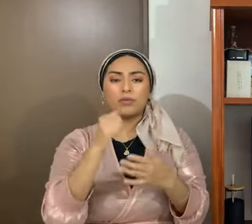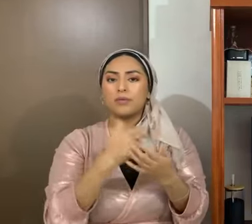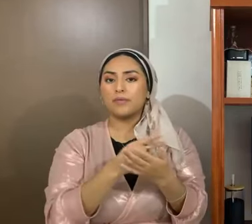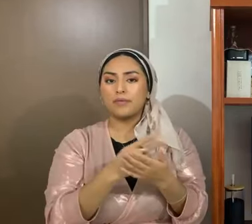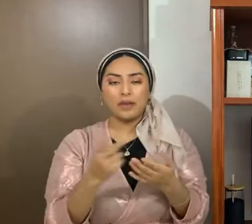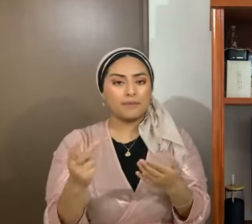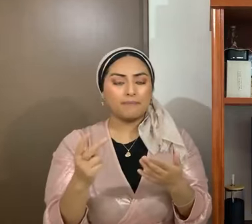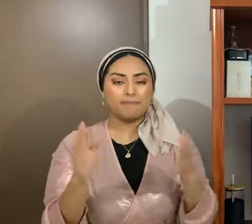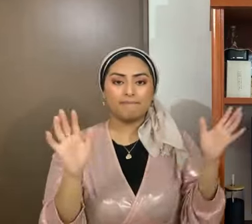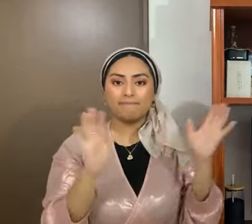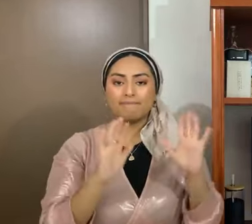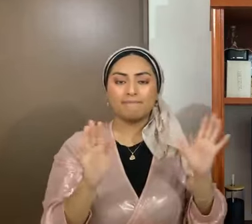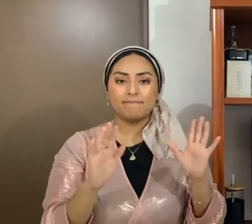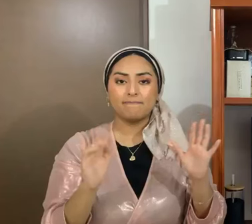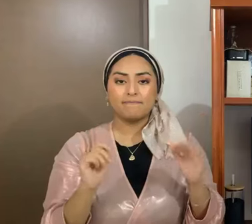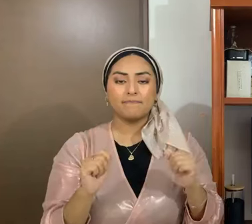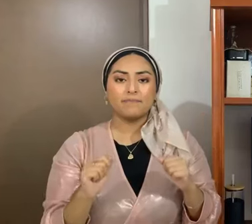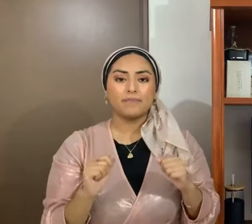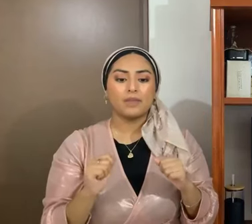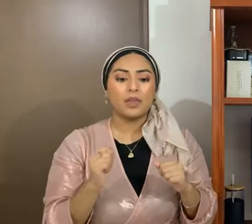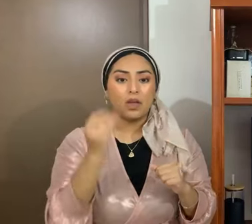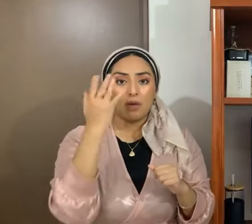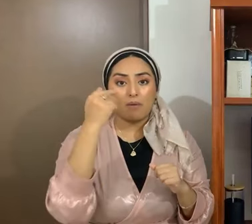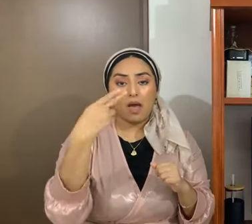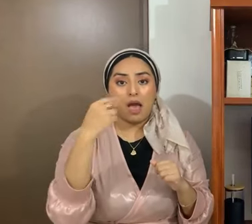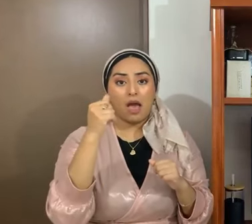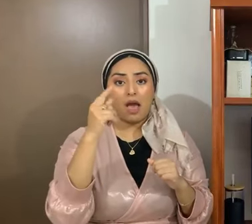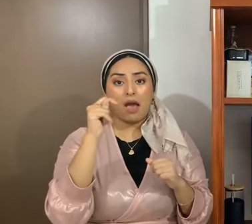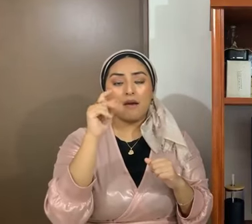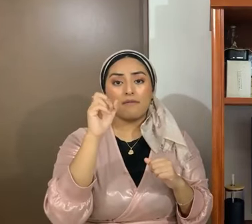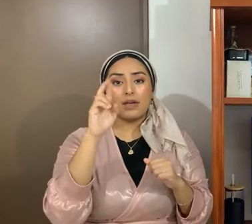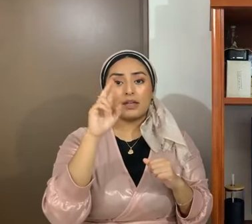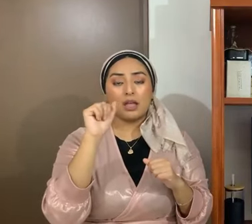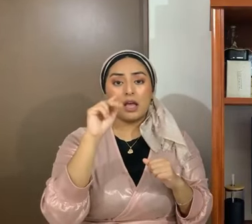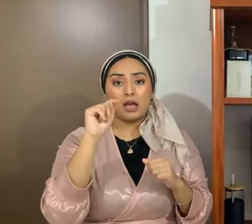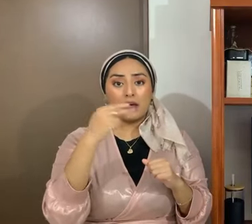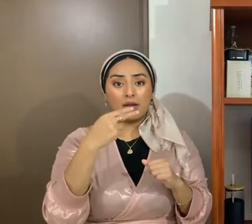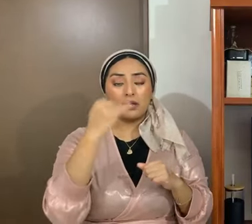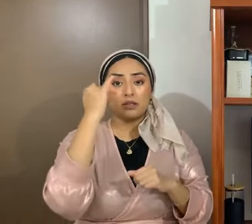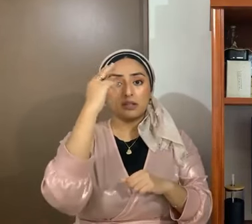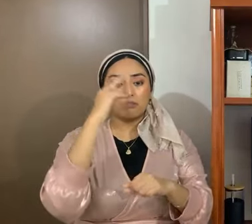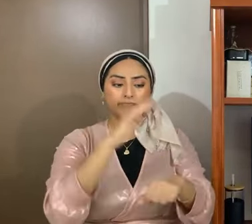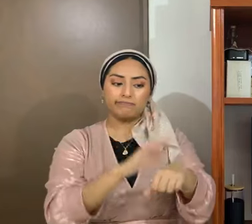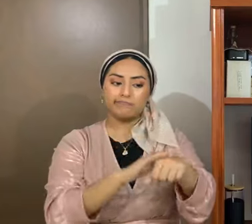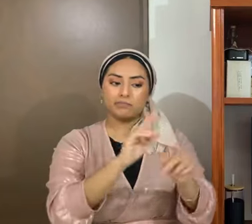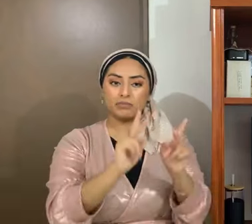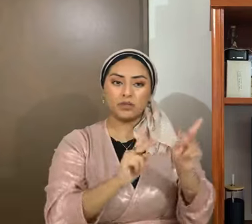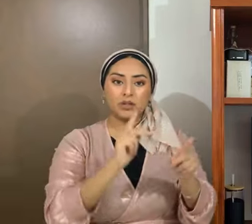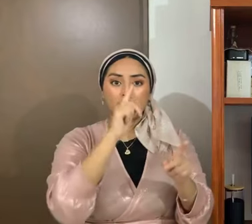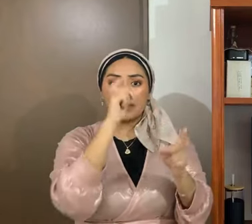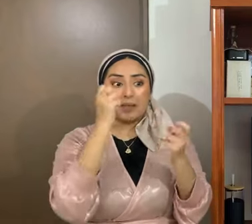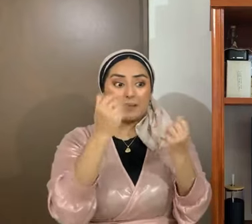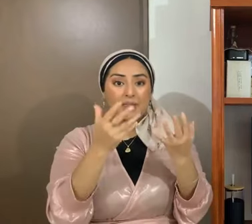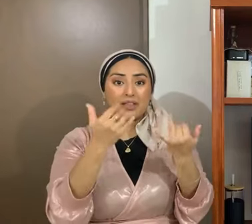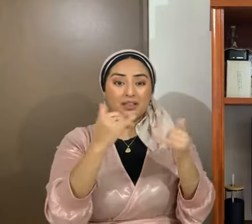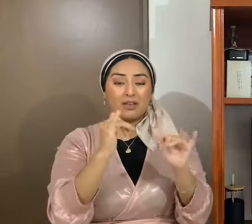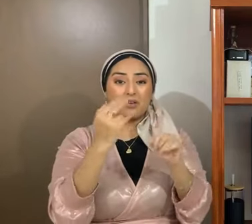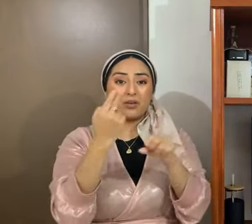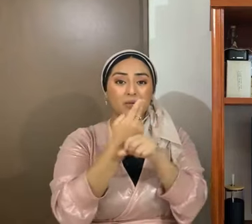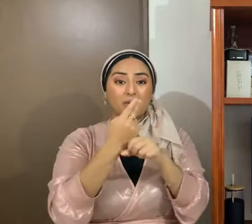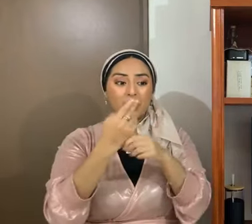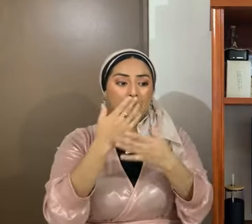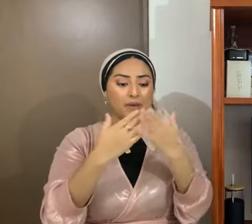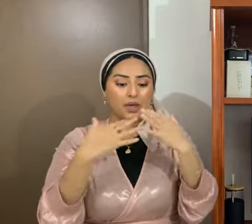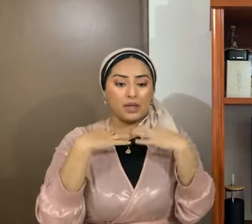no le fallemos, amados Sahim. Por eso en la Haftará, Yahweh reprende al pueblo, porque muchos, aún usando